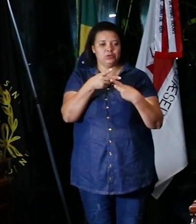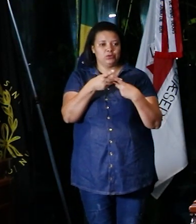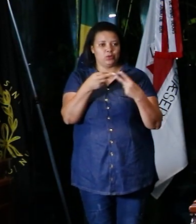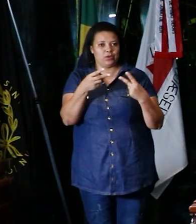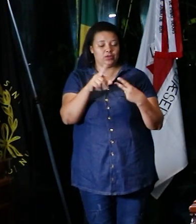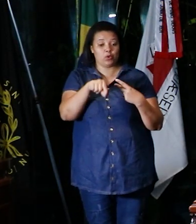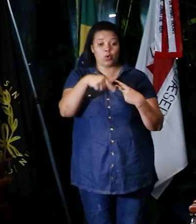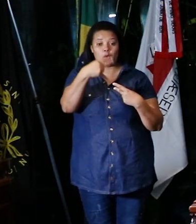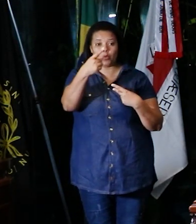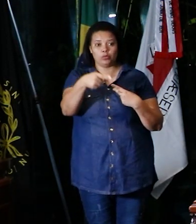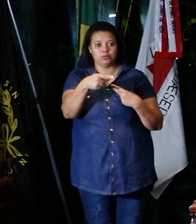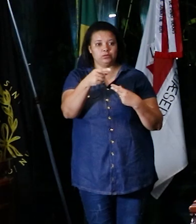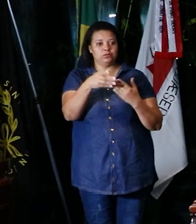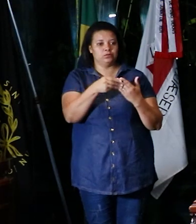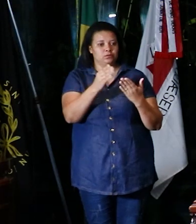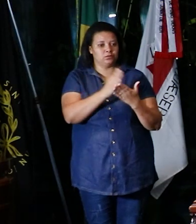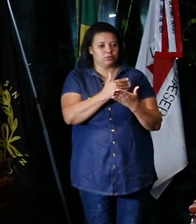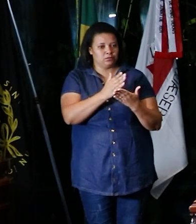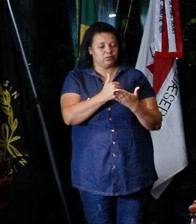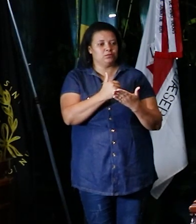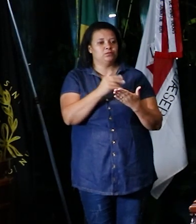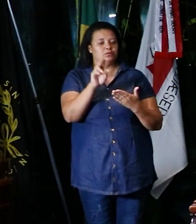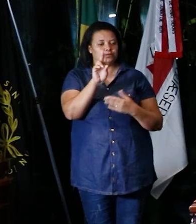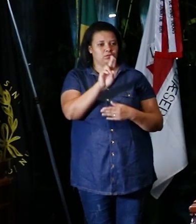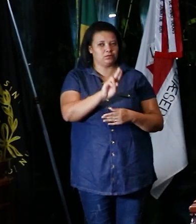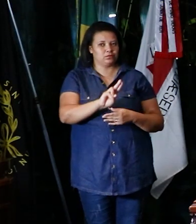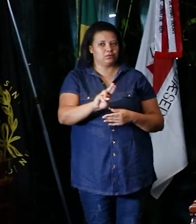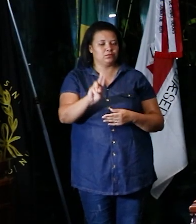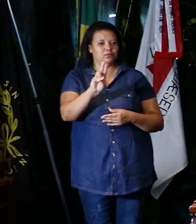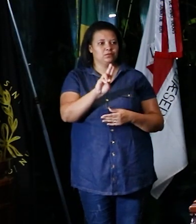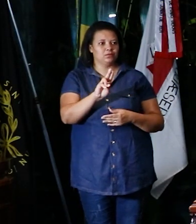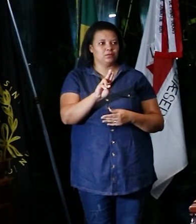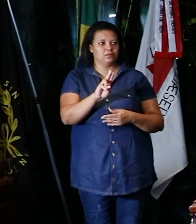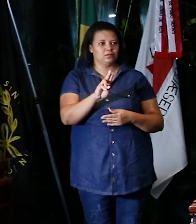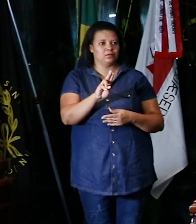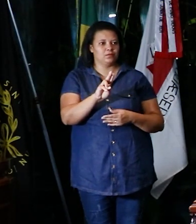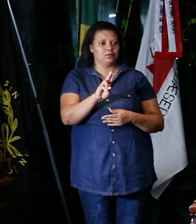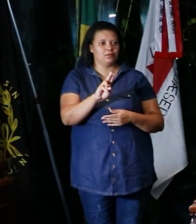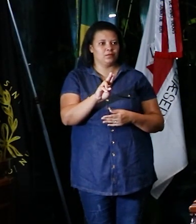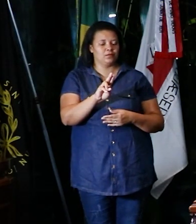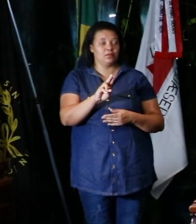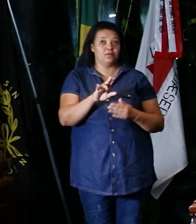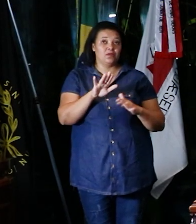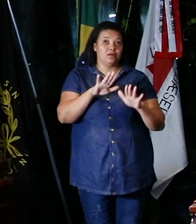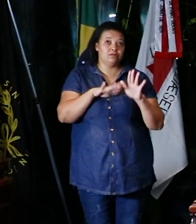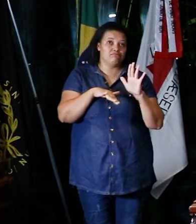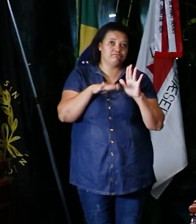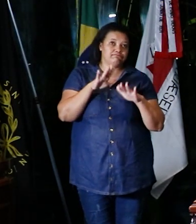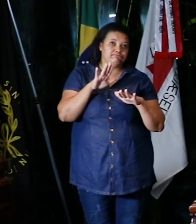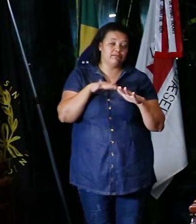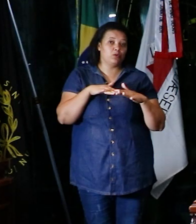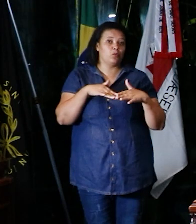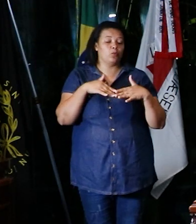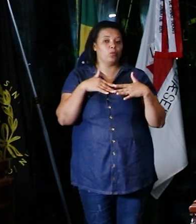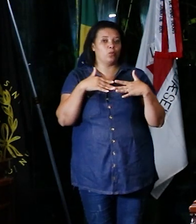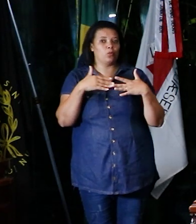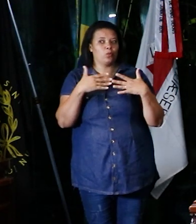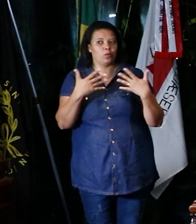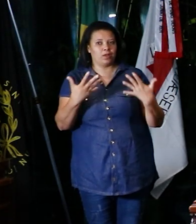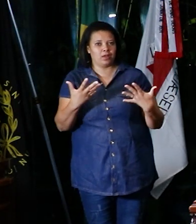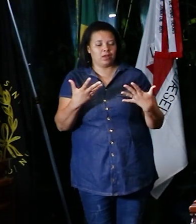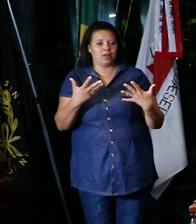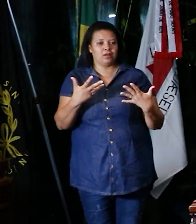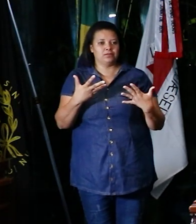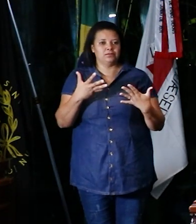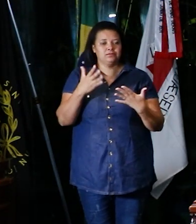depois, ele usava, quando cabia, algum